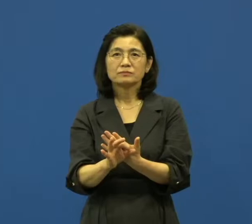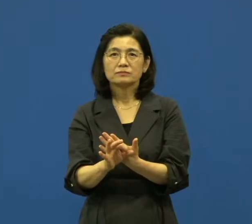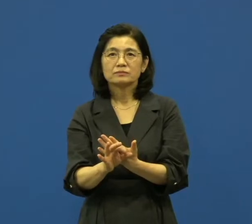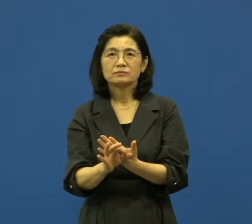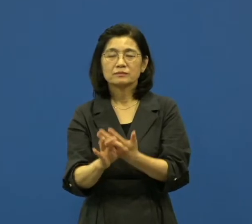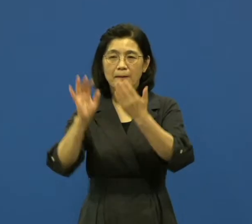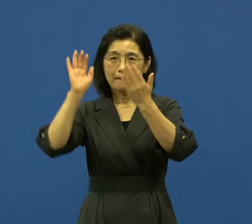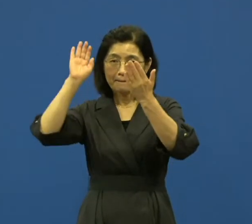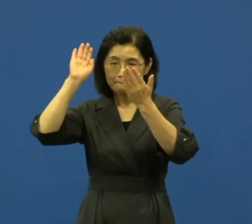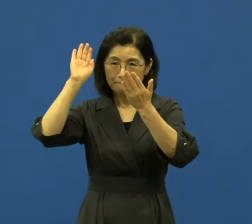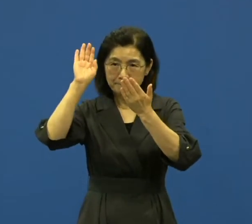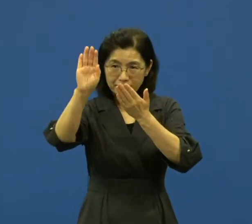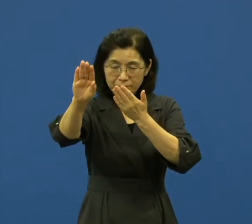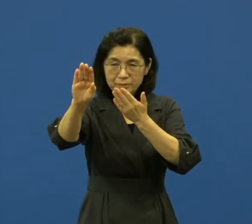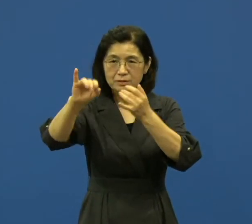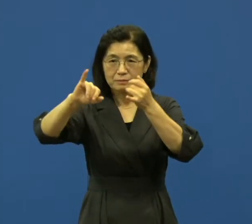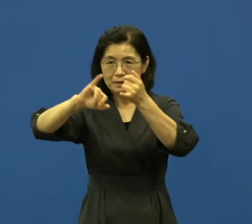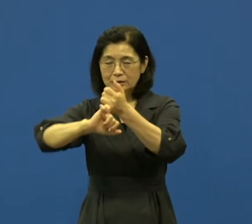삶이 강력해진다는 것.